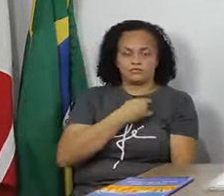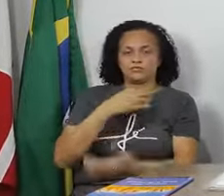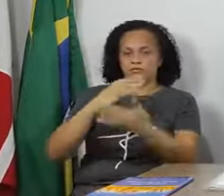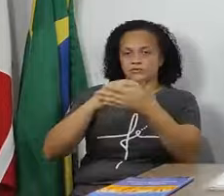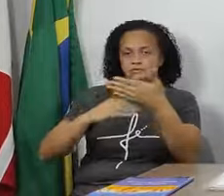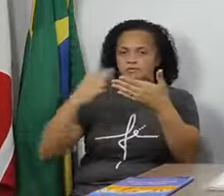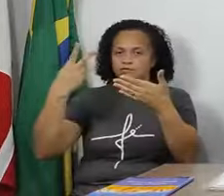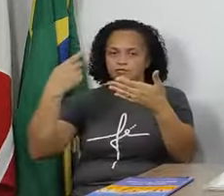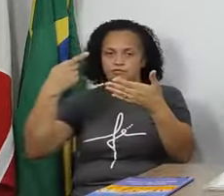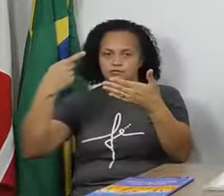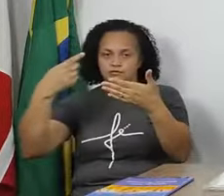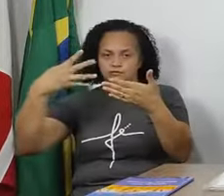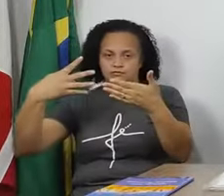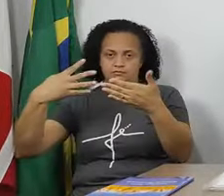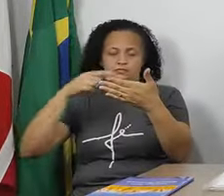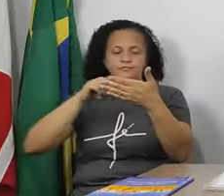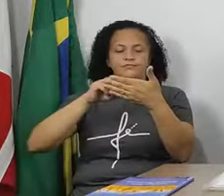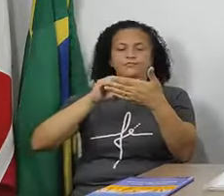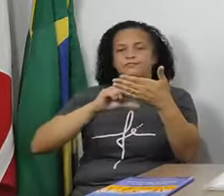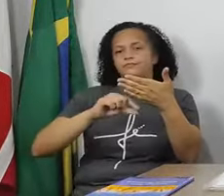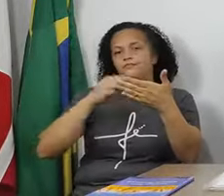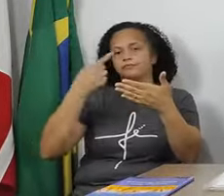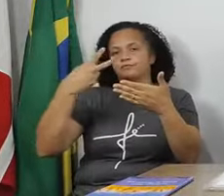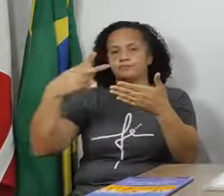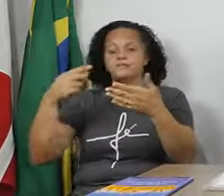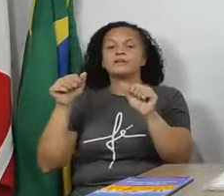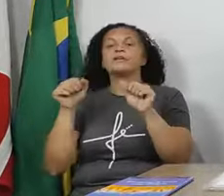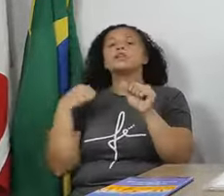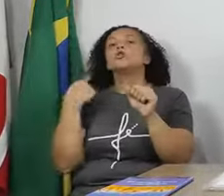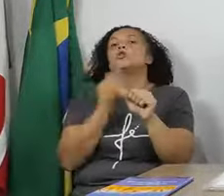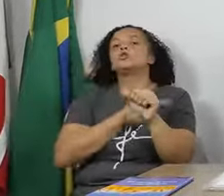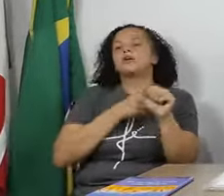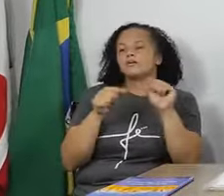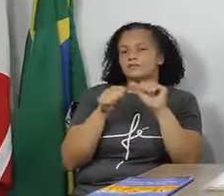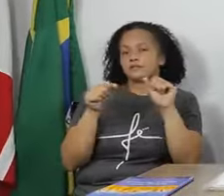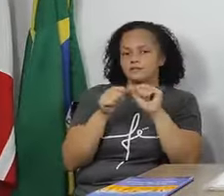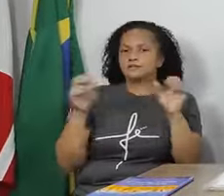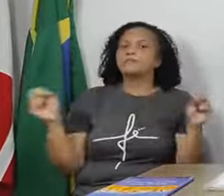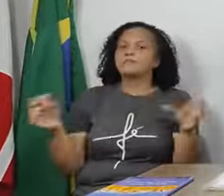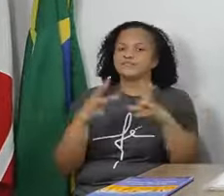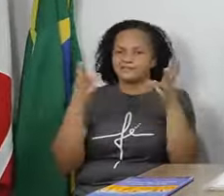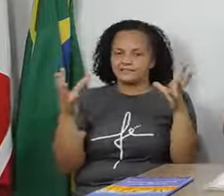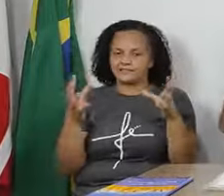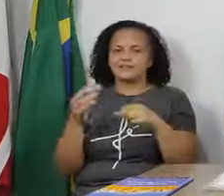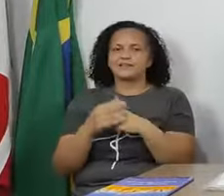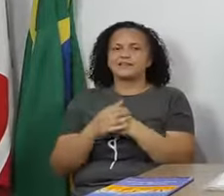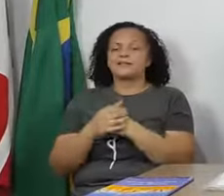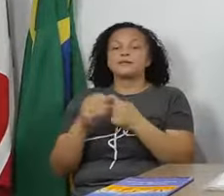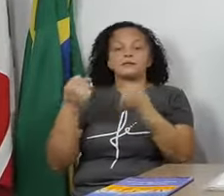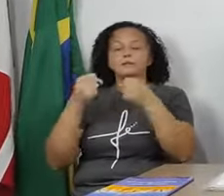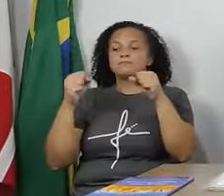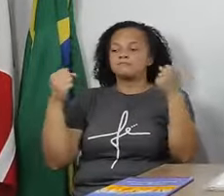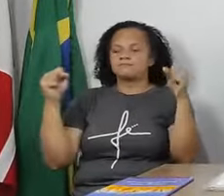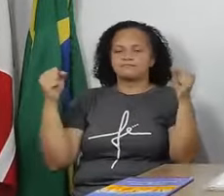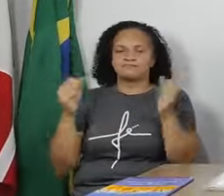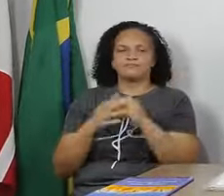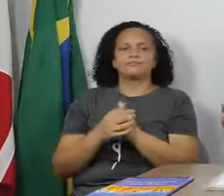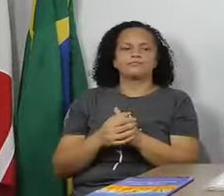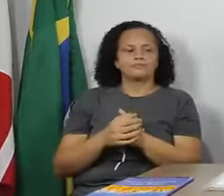ele fez e obras ainda maiores, né? Então, a fé é um